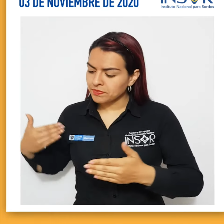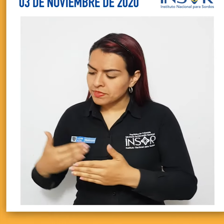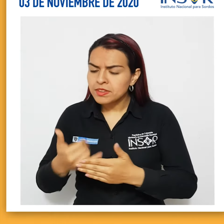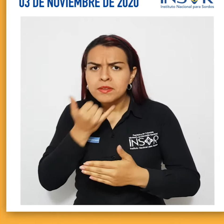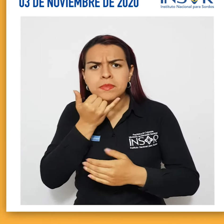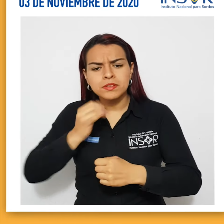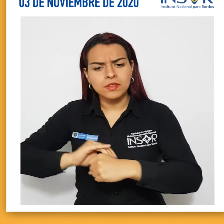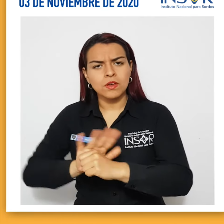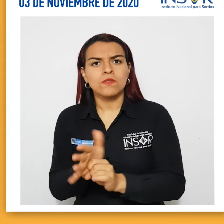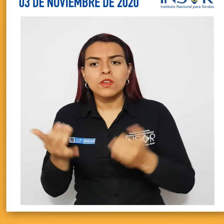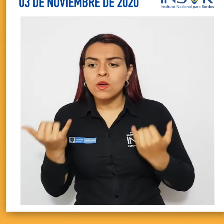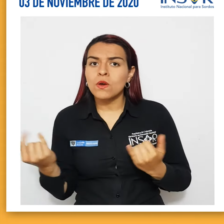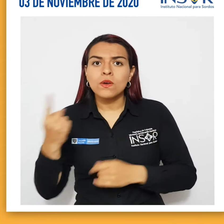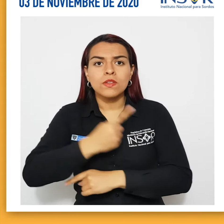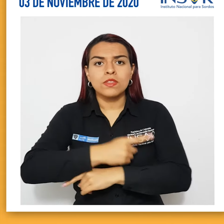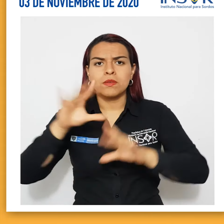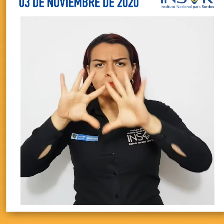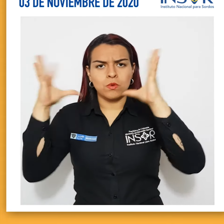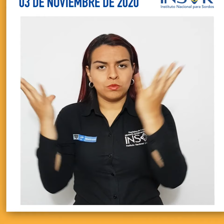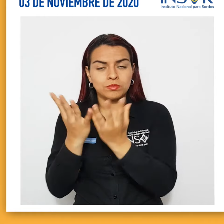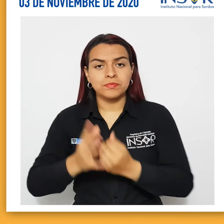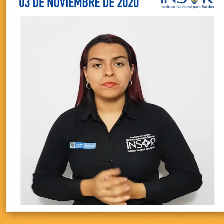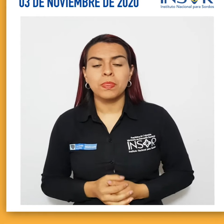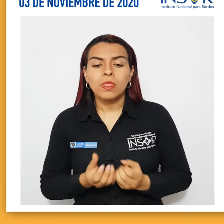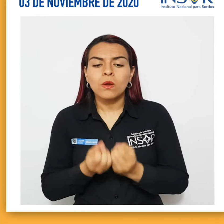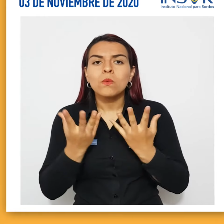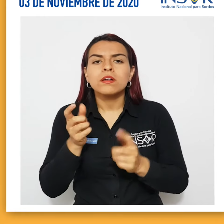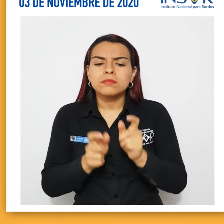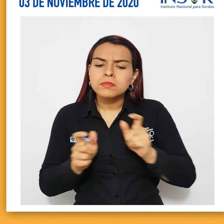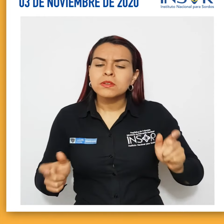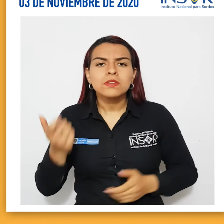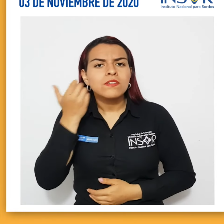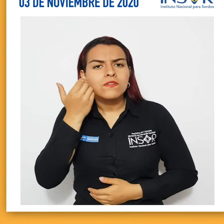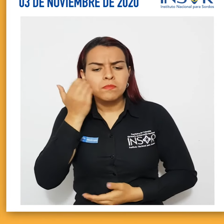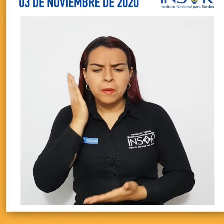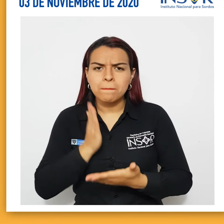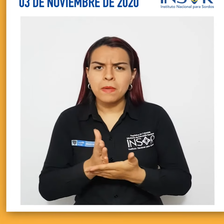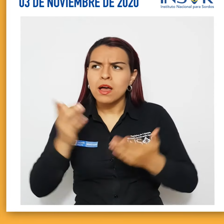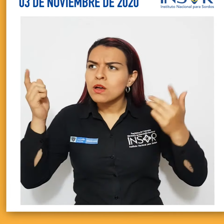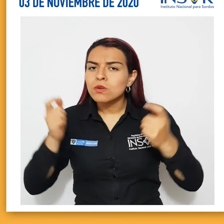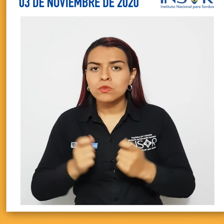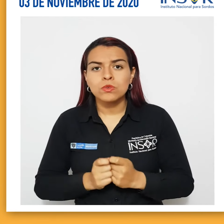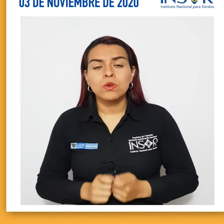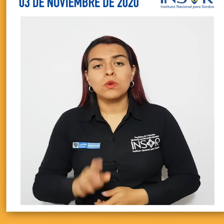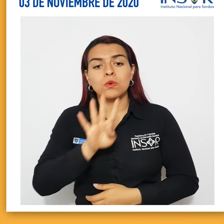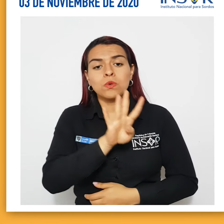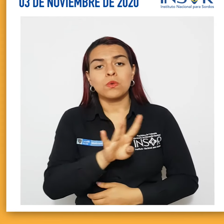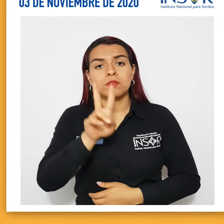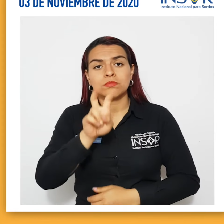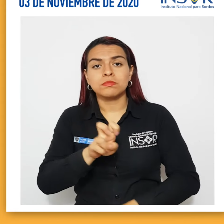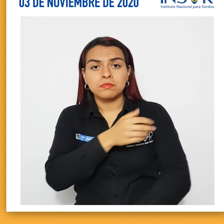La situación en el mundo es la siguiente. Número de casos confirmados,